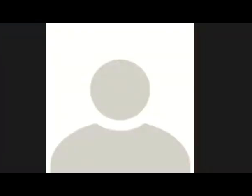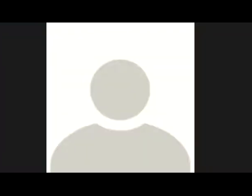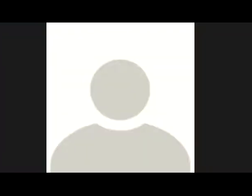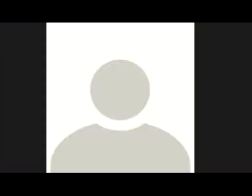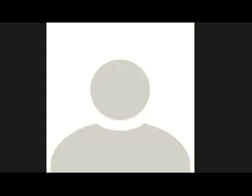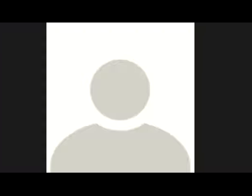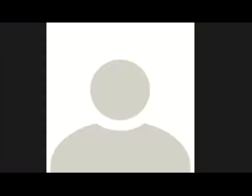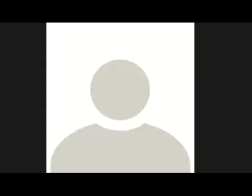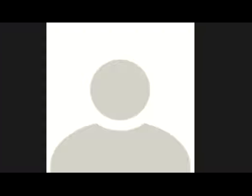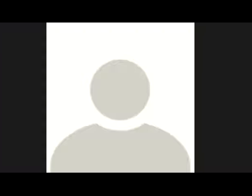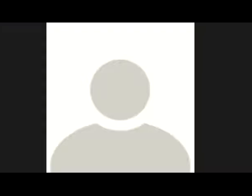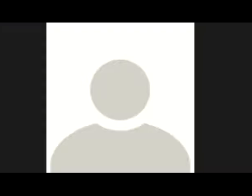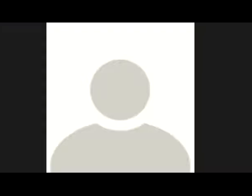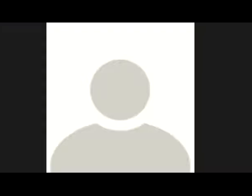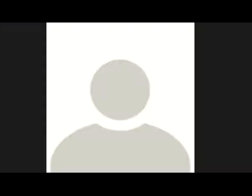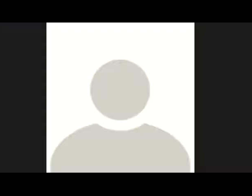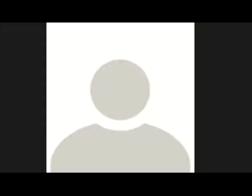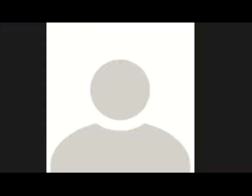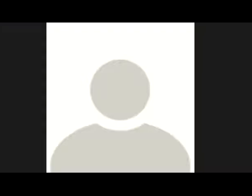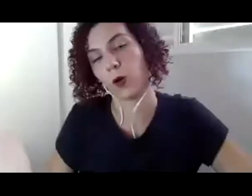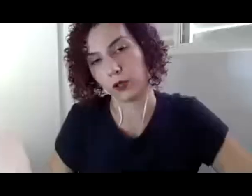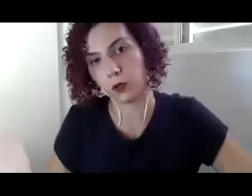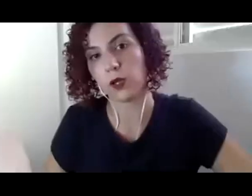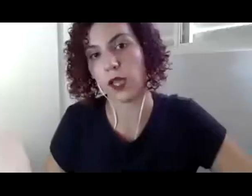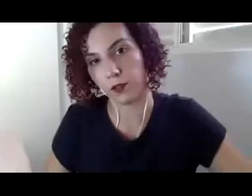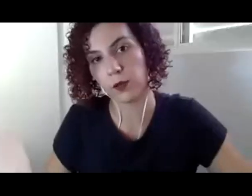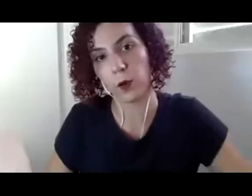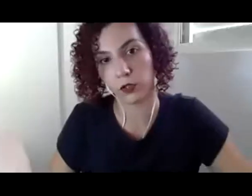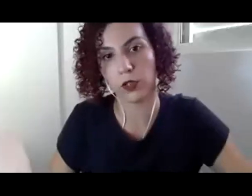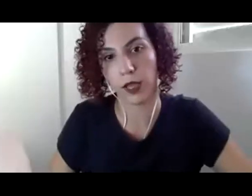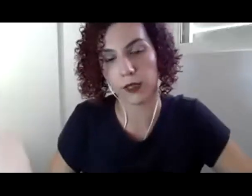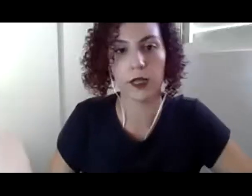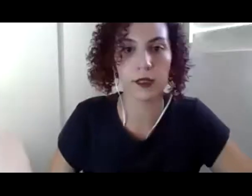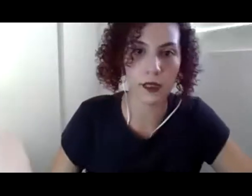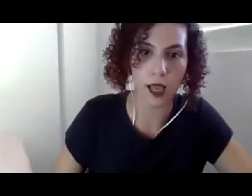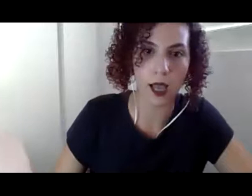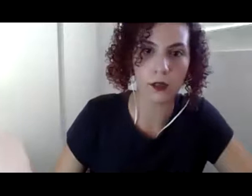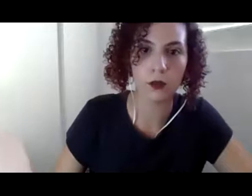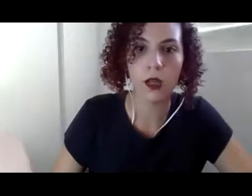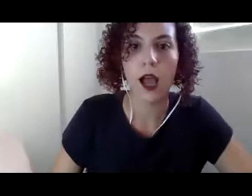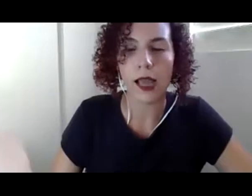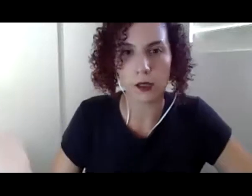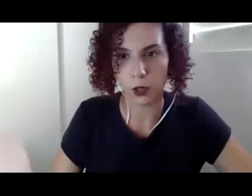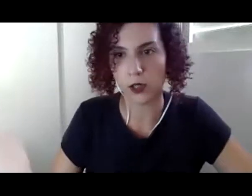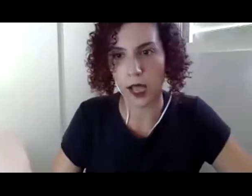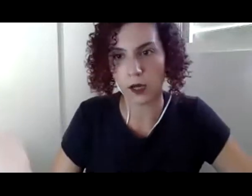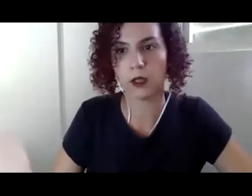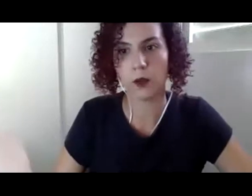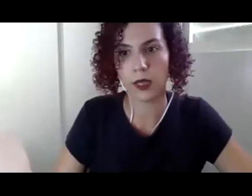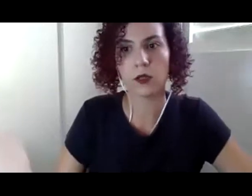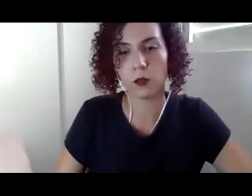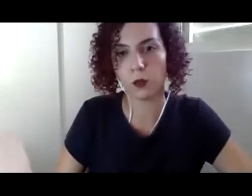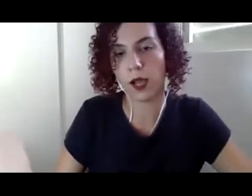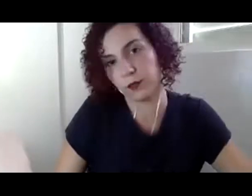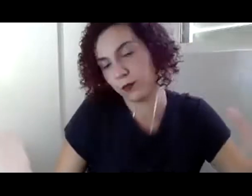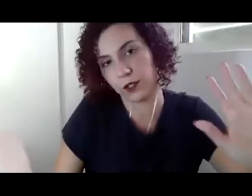Tá, Fabrício? São Não sei se 4 anos. ajudou. Isso, 4 anos. Aí você pode, né, ser licenciado, aí você pode dar aula, não é